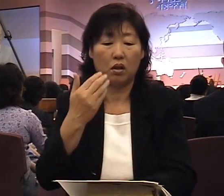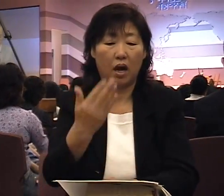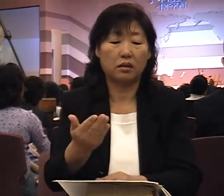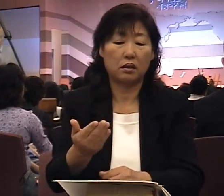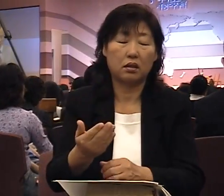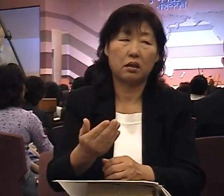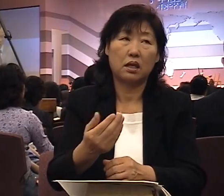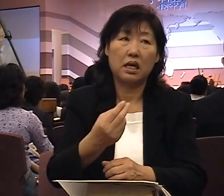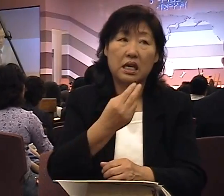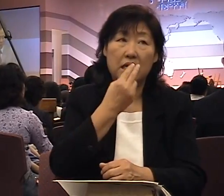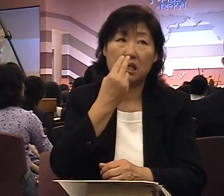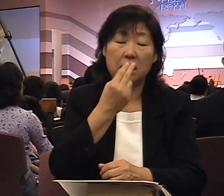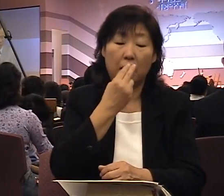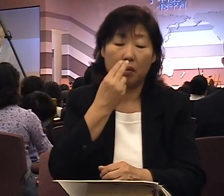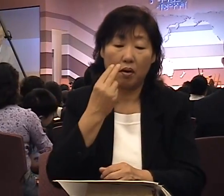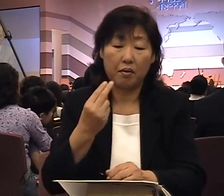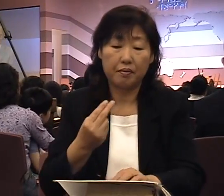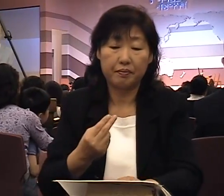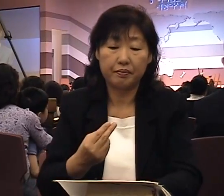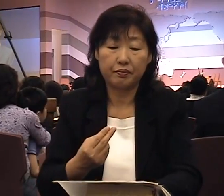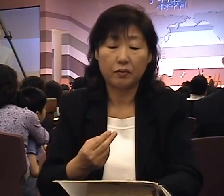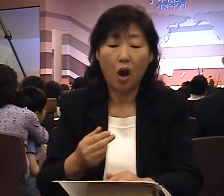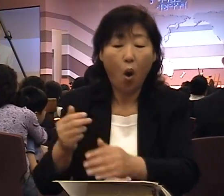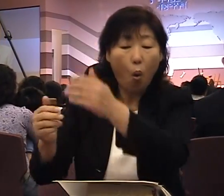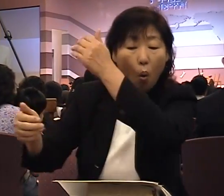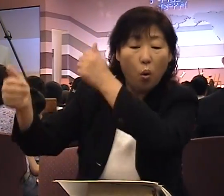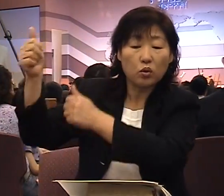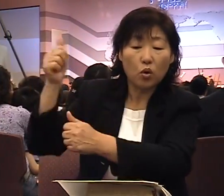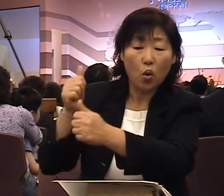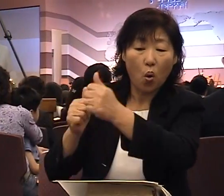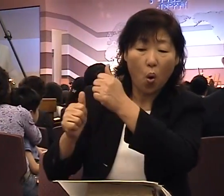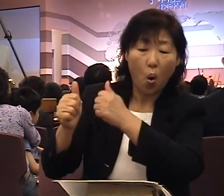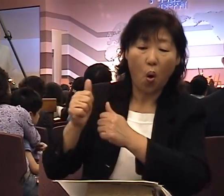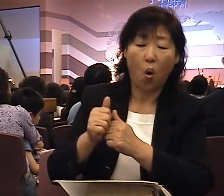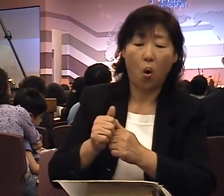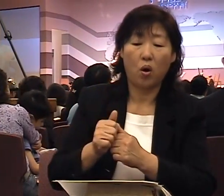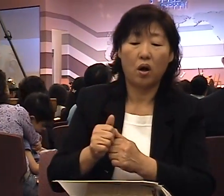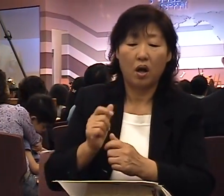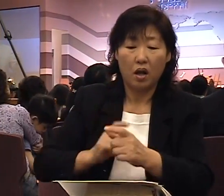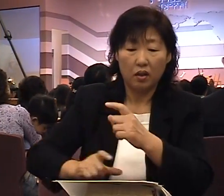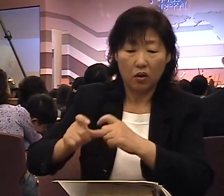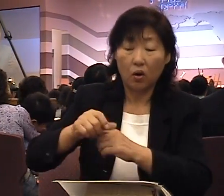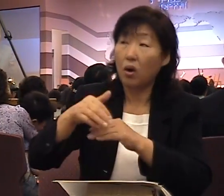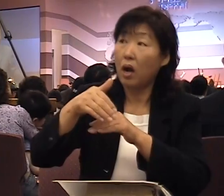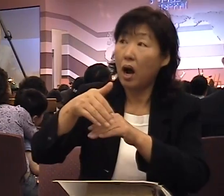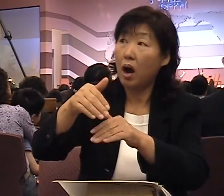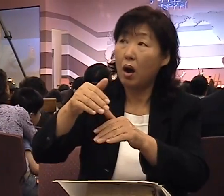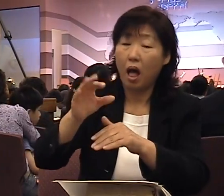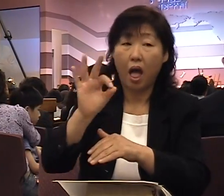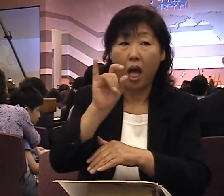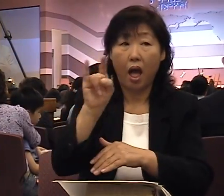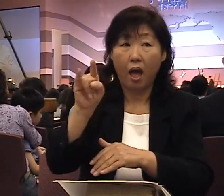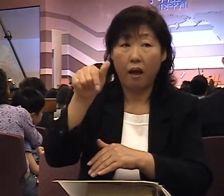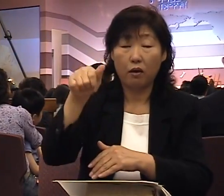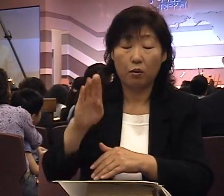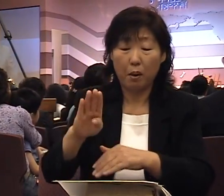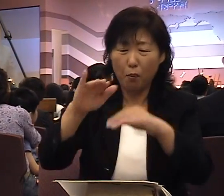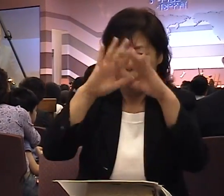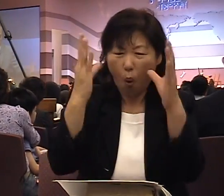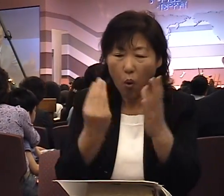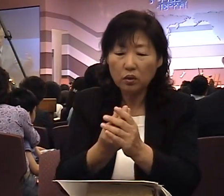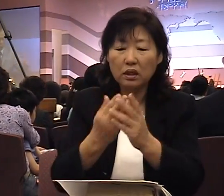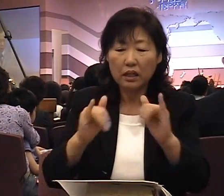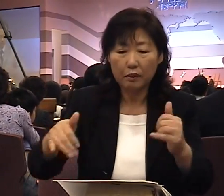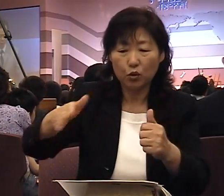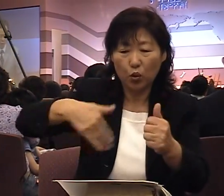당신들의 생명 그뿐만이 아니고 당신들의 후손 그뿐만이 아니고 더 나가본다면 애굽에 모든 사람들 애굽